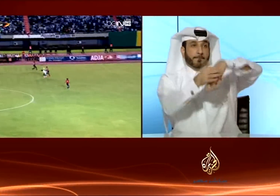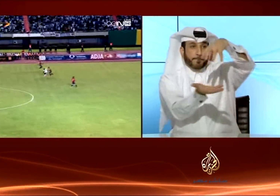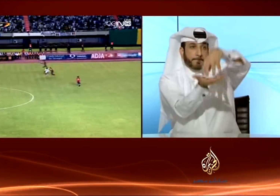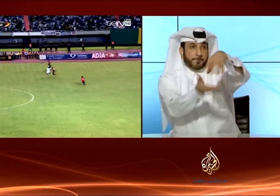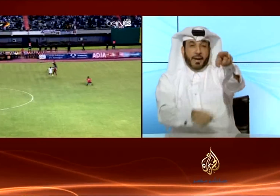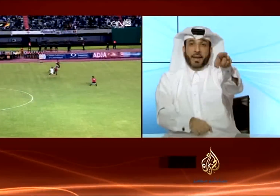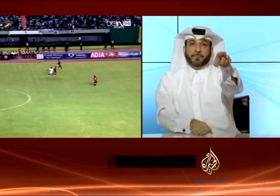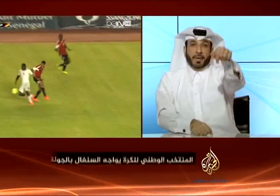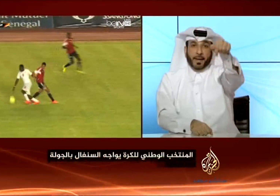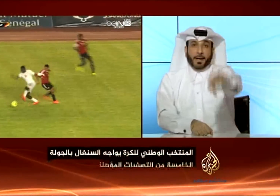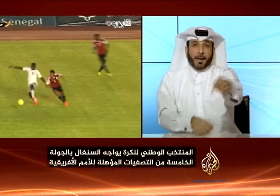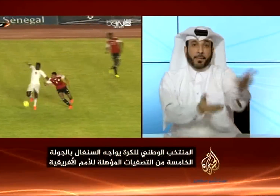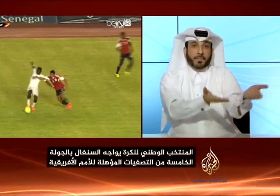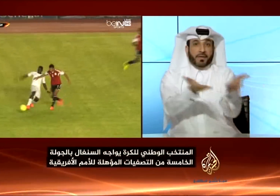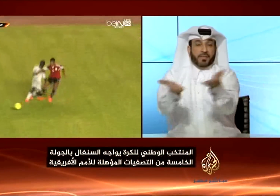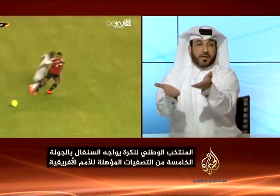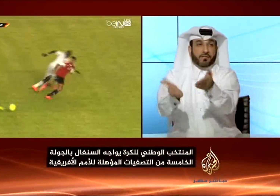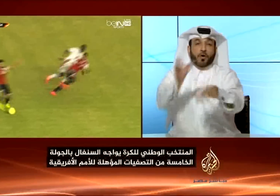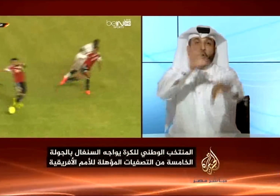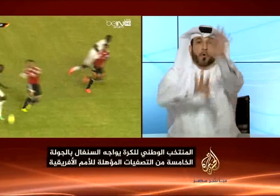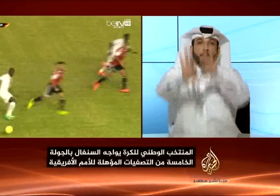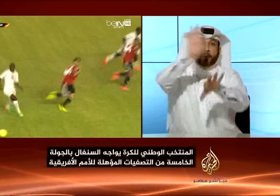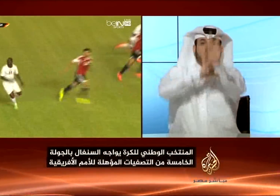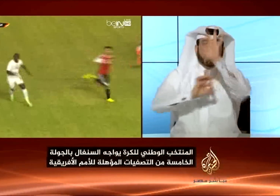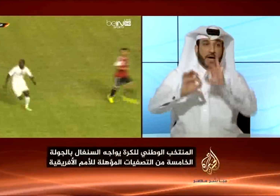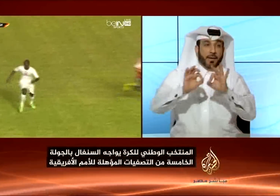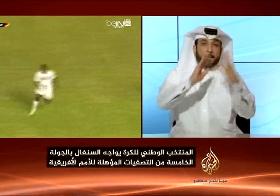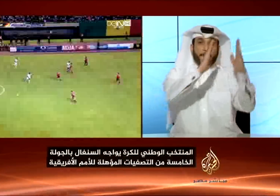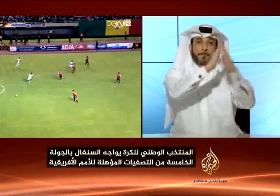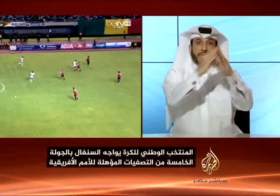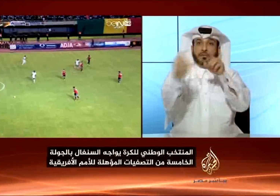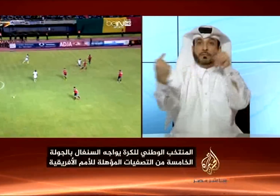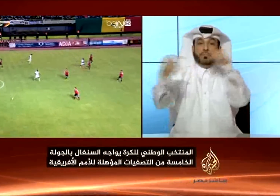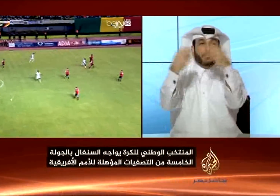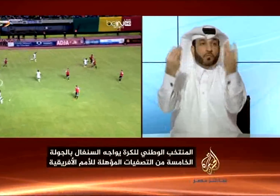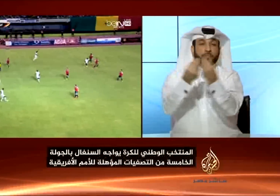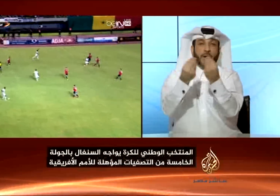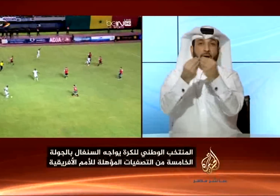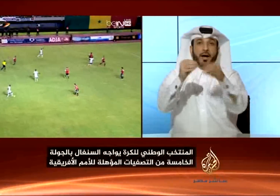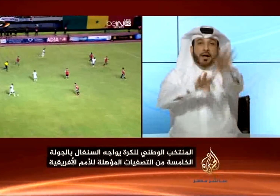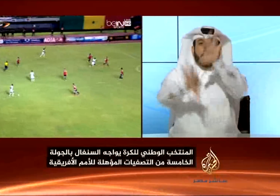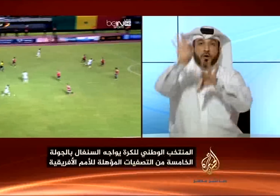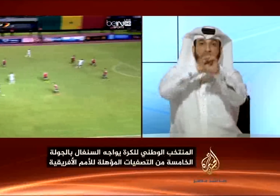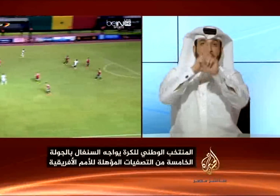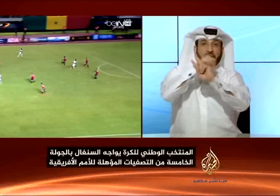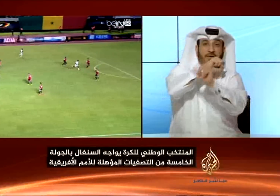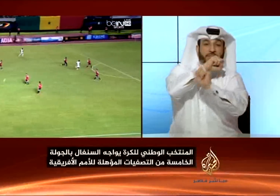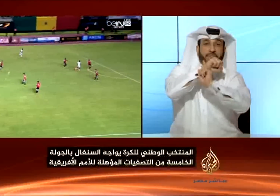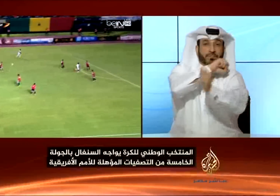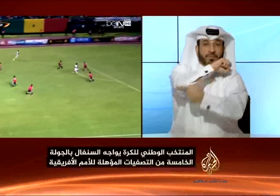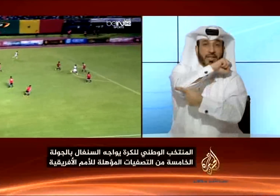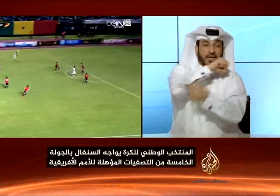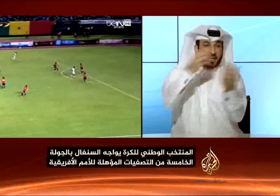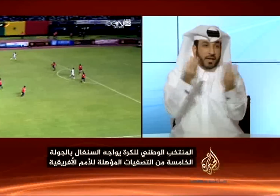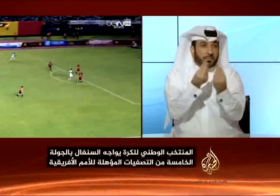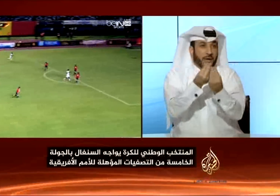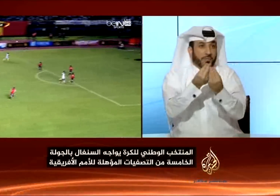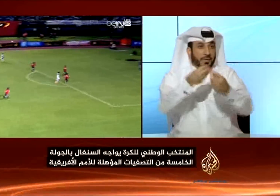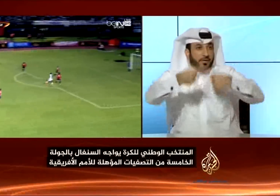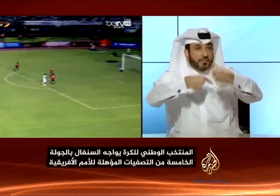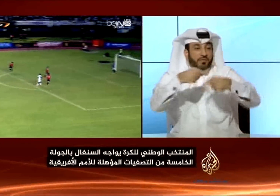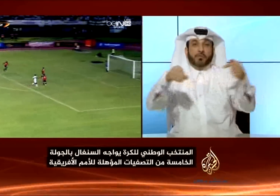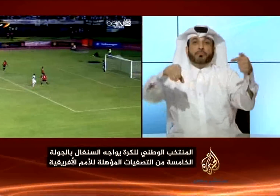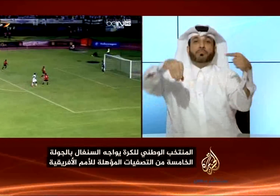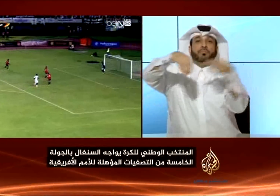الذي يستضيف مباراه المنتخب الوطني مع منتخب السنغال في الجوله الخامسه بال الجمعه السابعه من